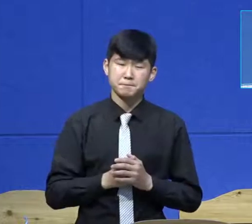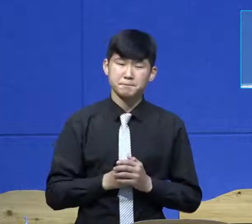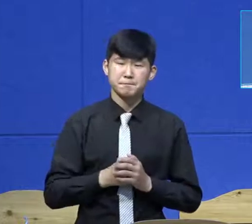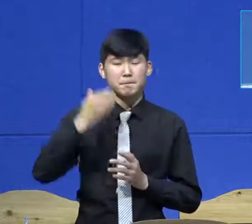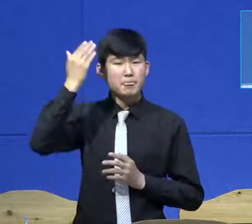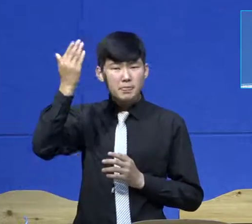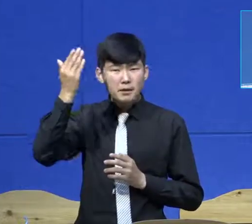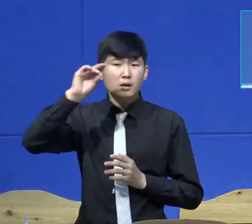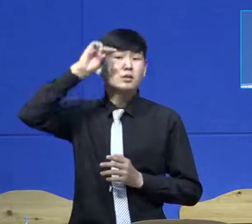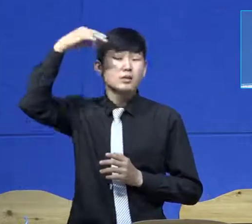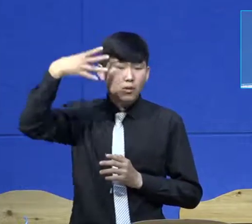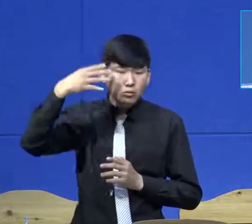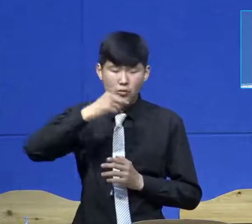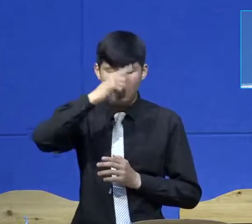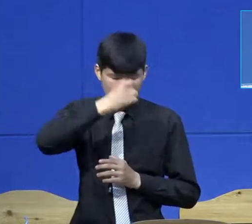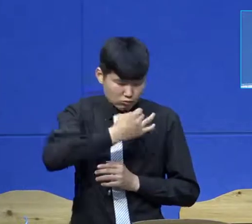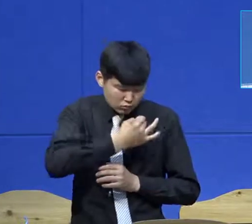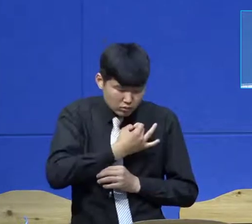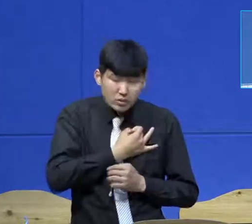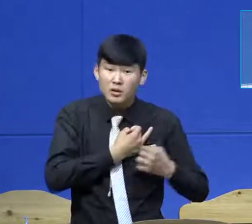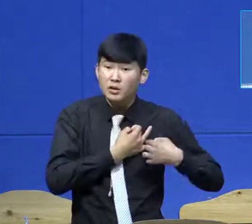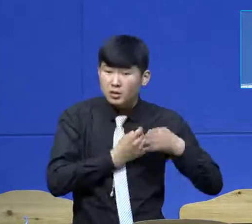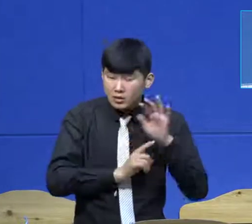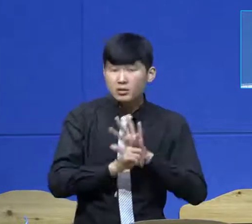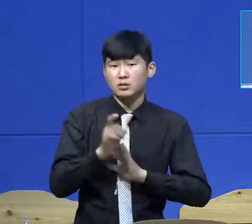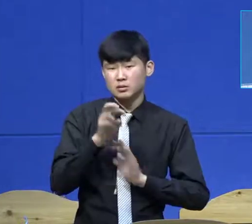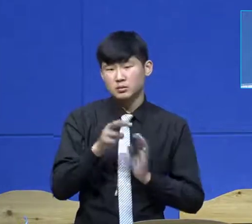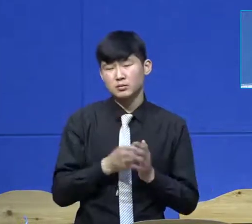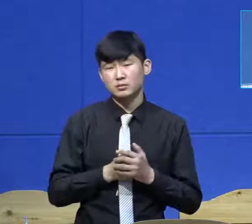Тэр нүглийг ухаараад итгэмэгц.